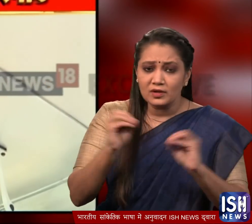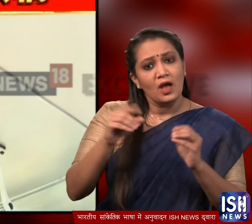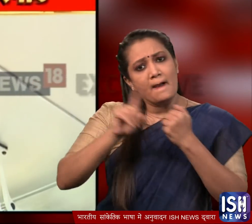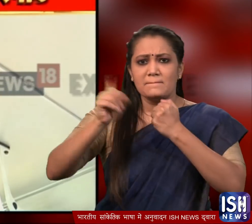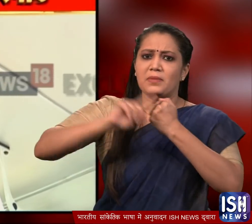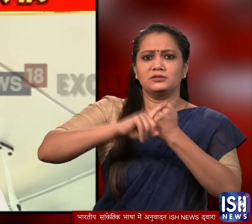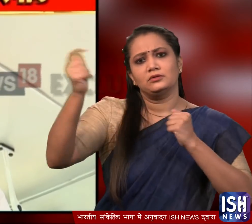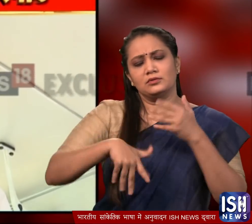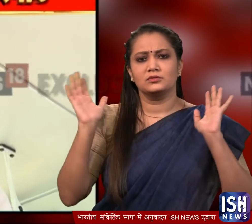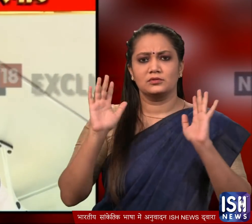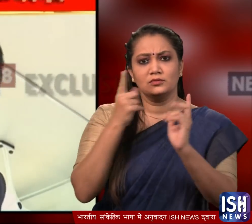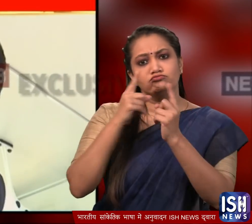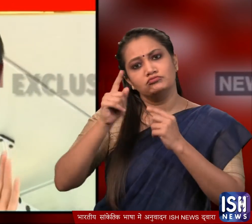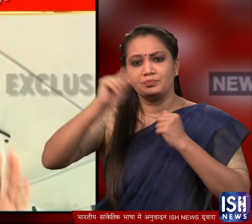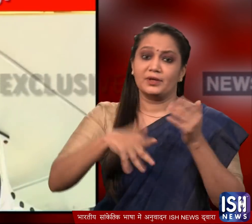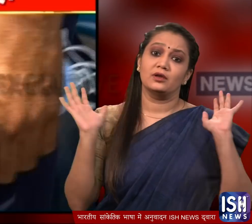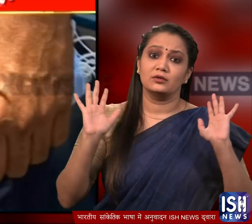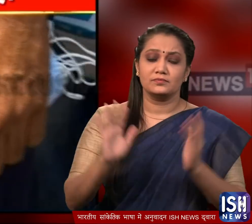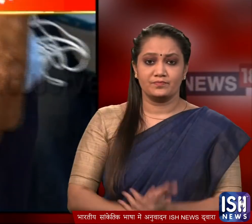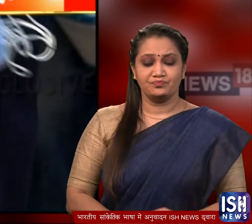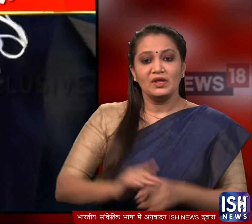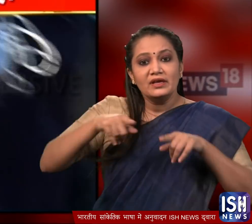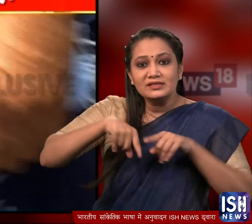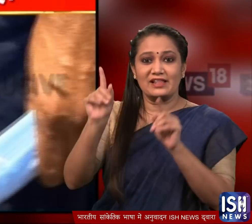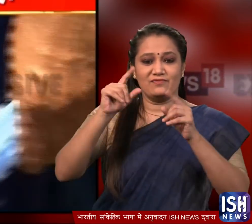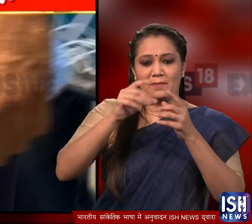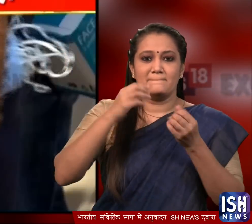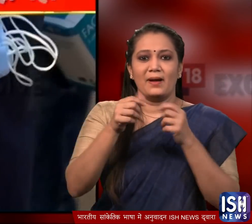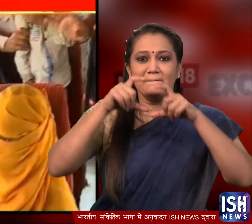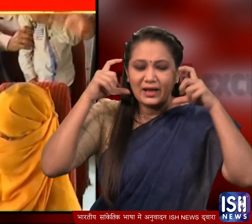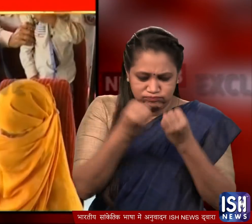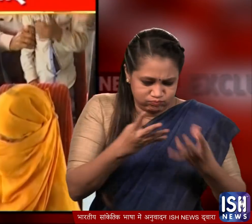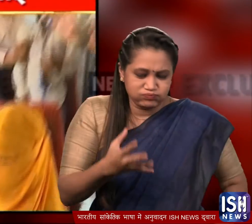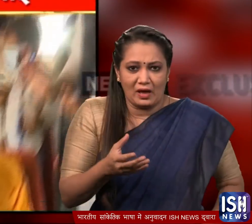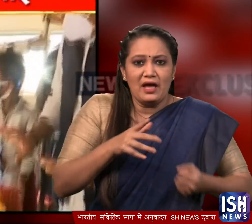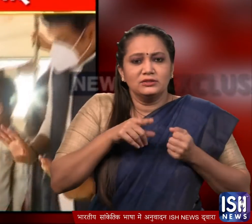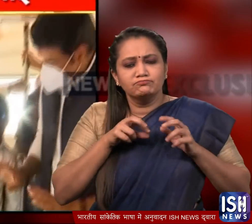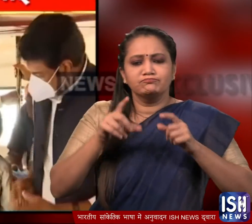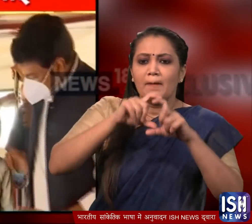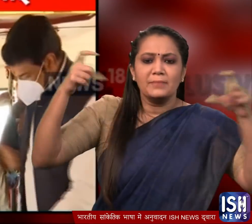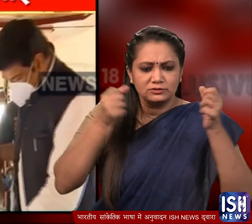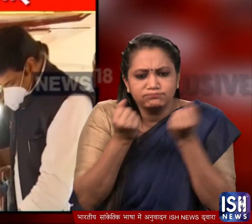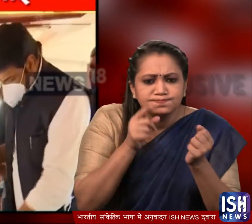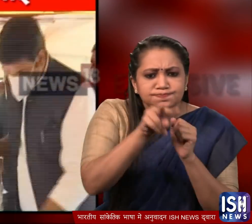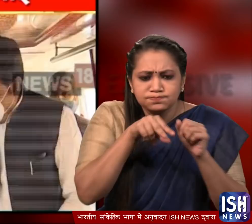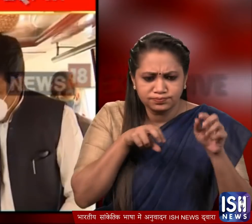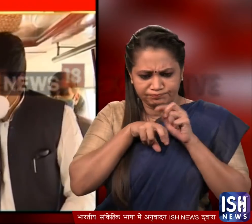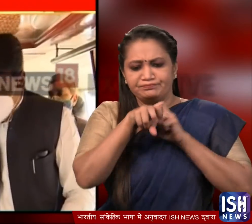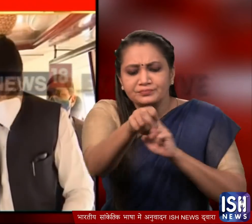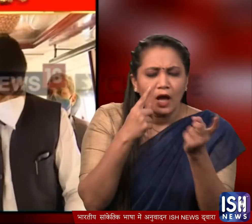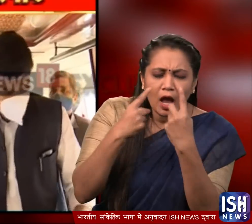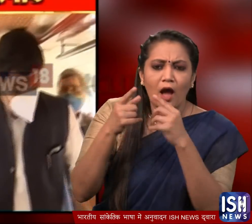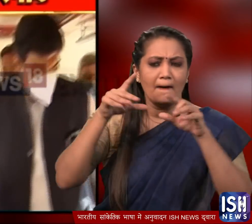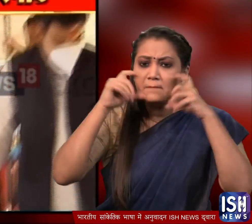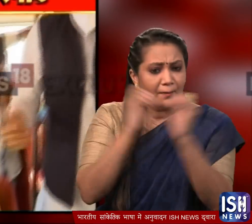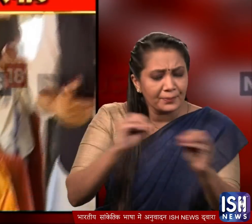की कार्रवाई की जाएगी, बस के चालान किए जाएंगे। हाथों में मास्क लेकर वो बस स्टैंड पर मौजूद अलग अलग बसों में चढ़े। उनमें जो भी उन्हें बिना मास्क